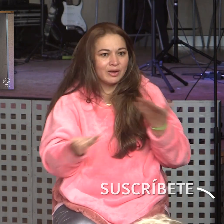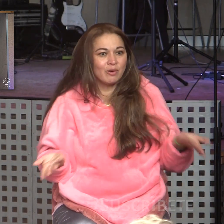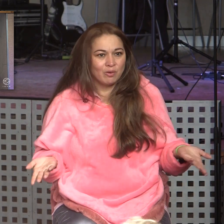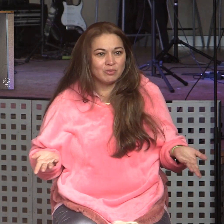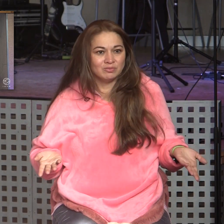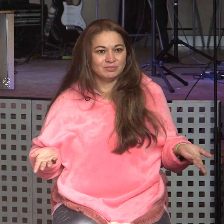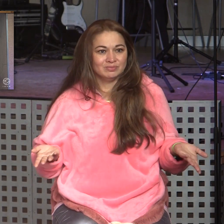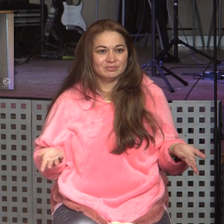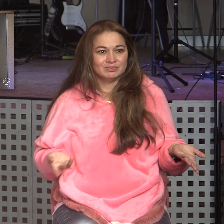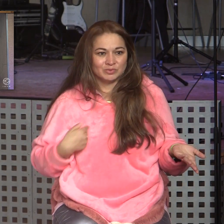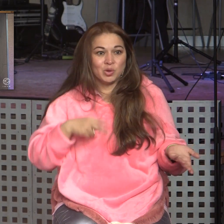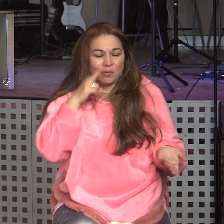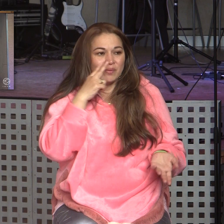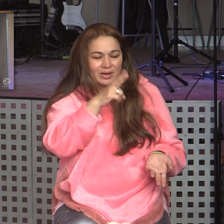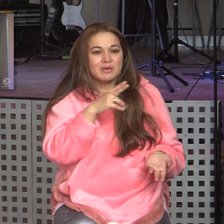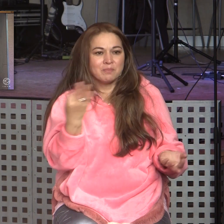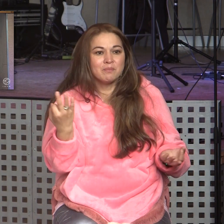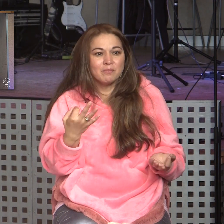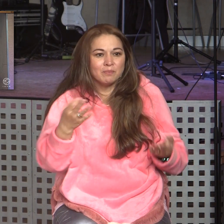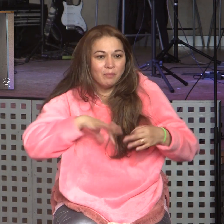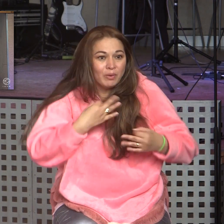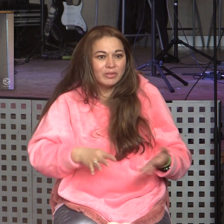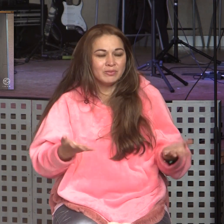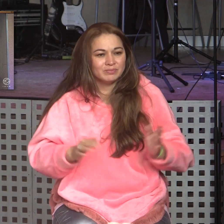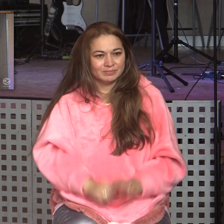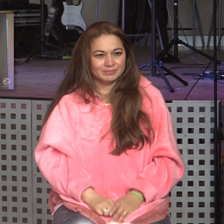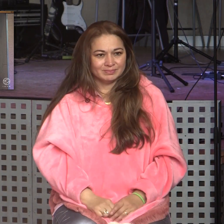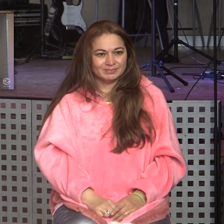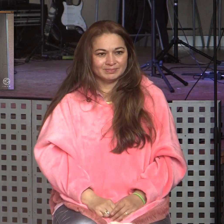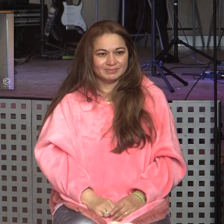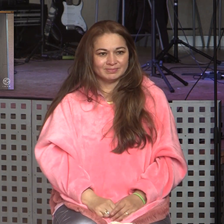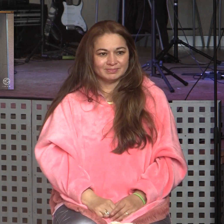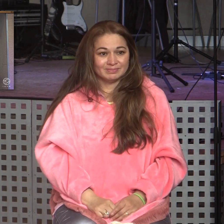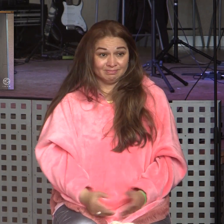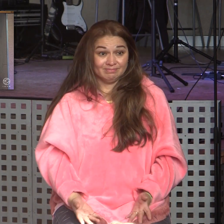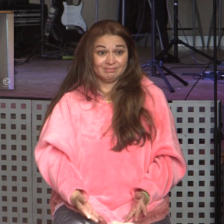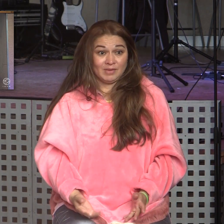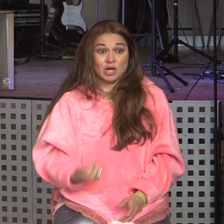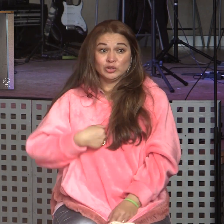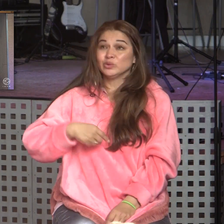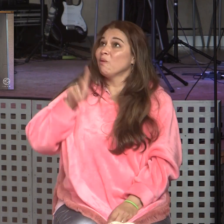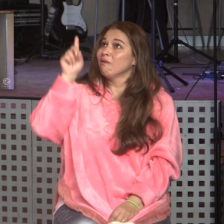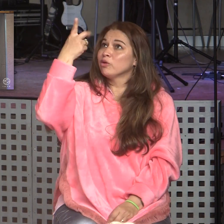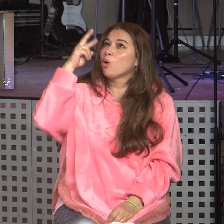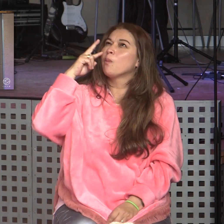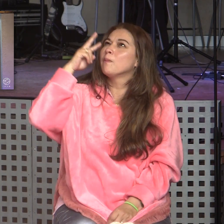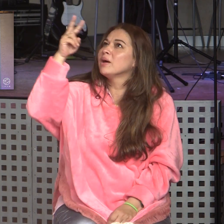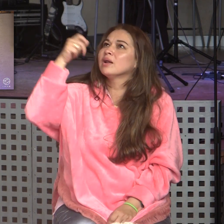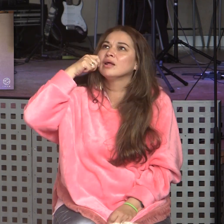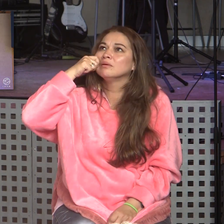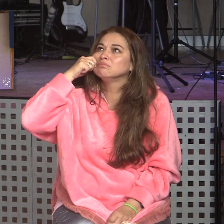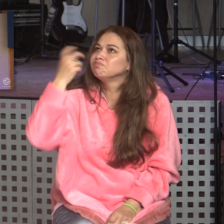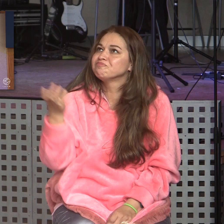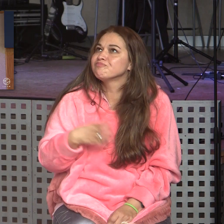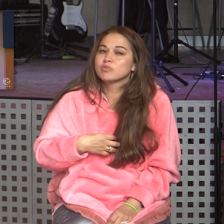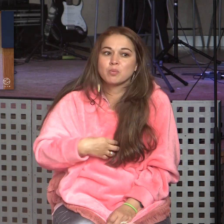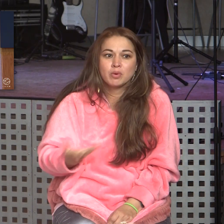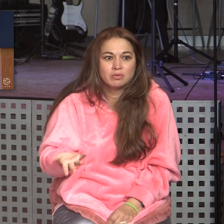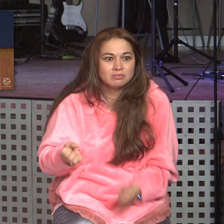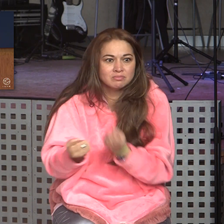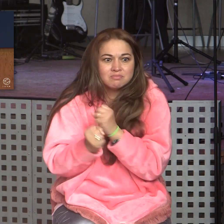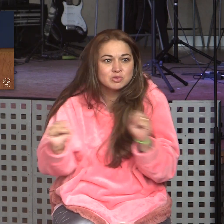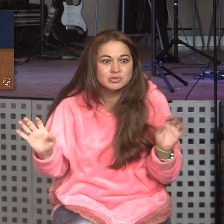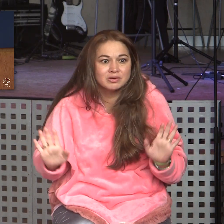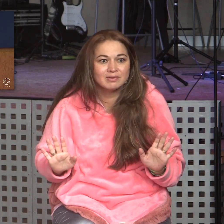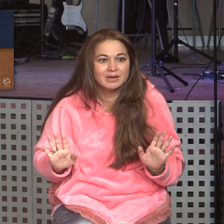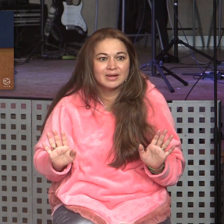cosas hechas, de modo que no tienen excusa. Cuando tú y yo vemos la creación, cuando tú y yo vemos